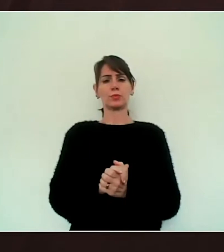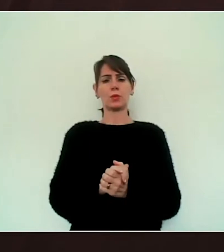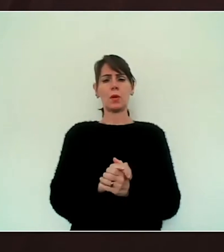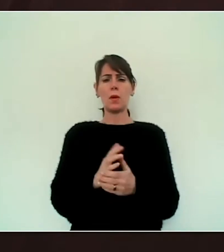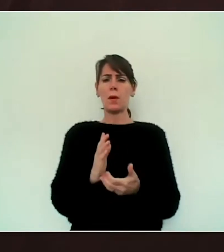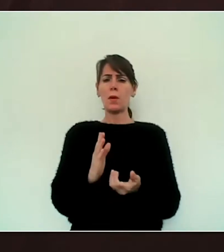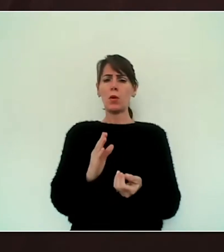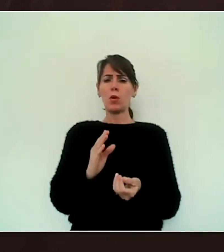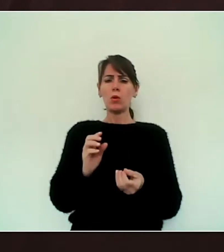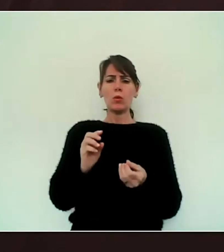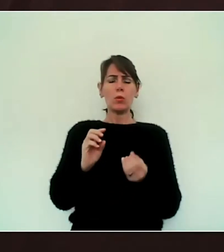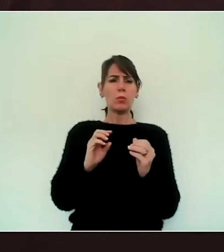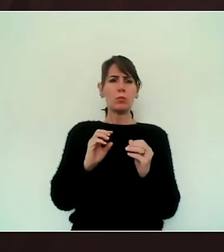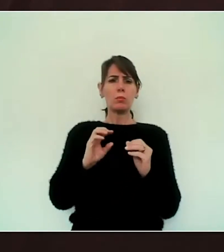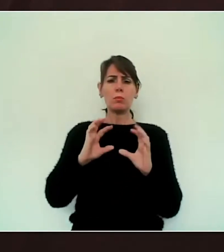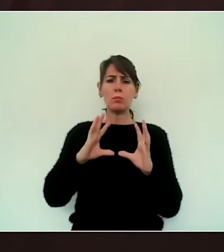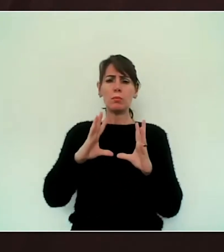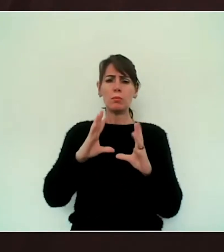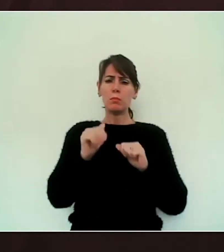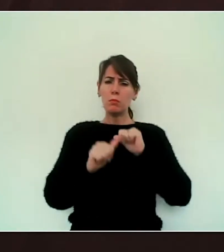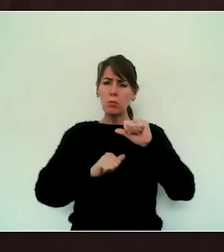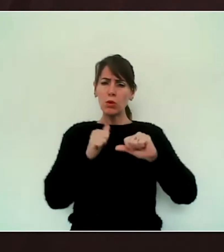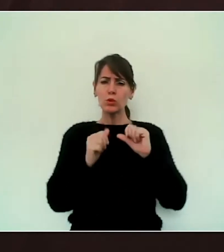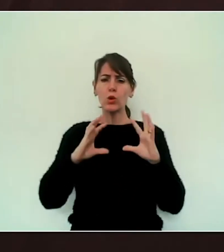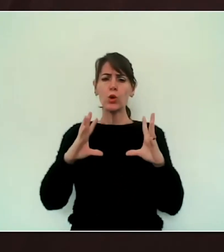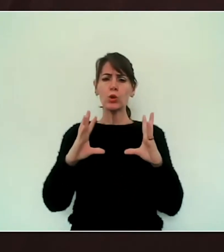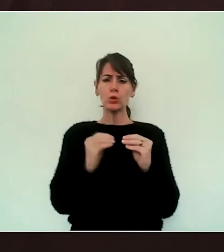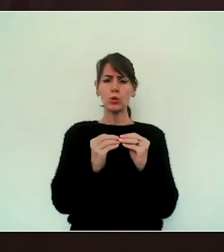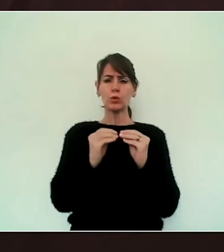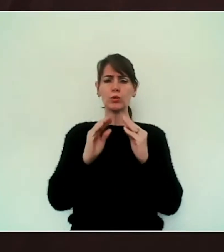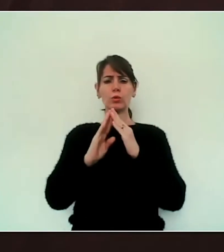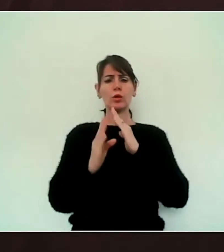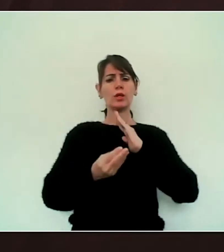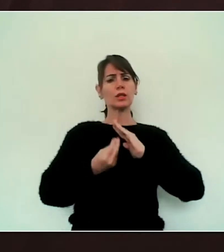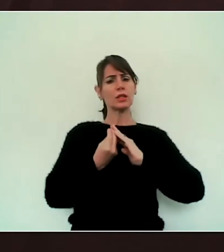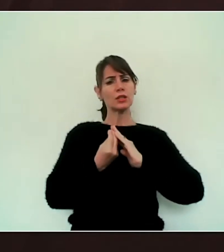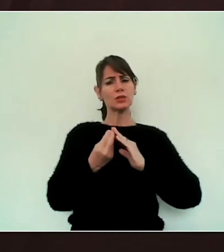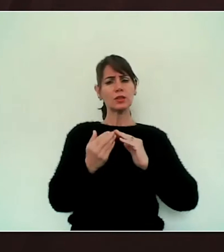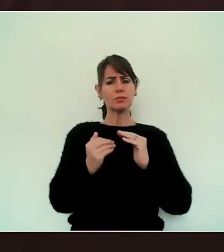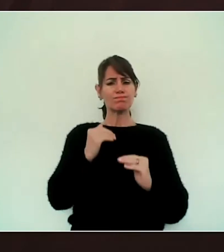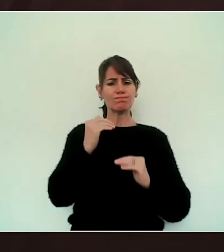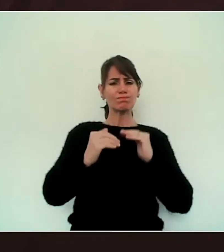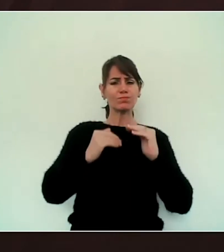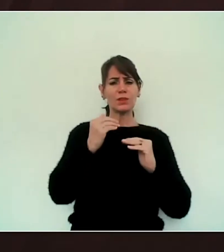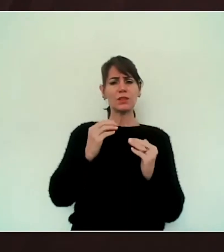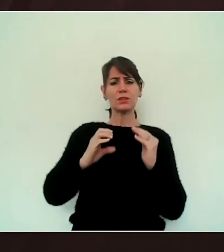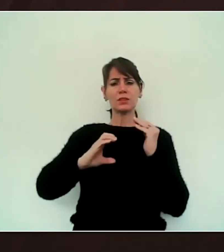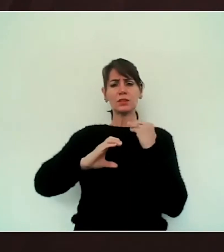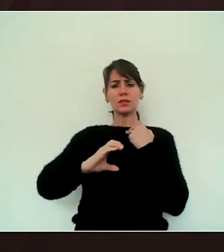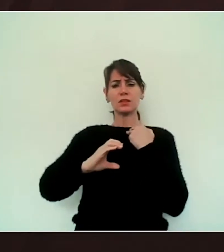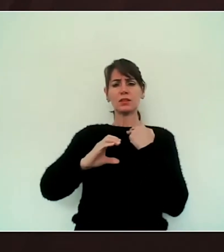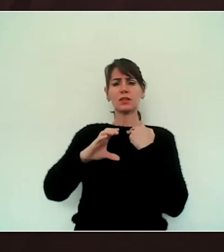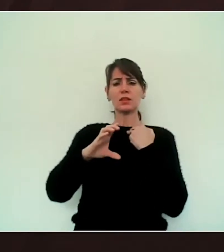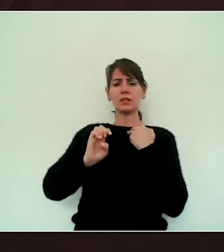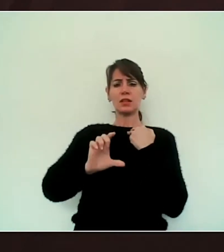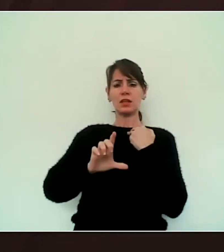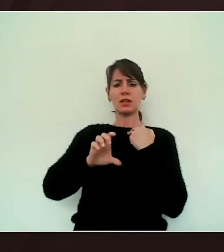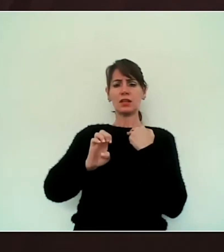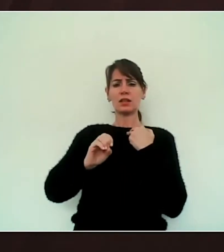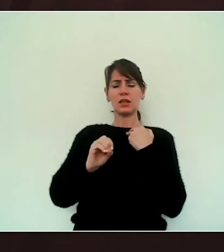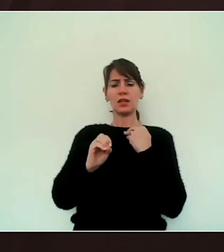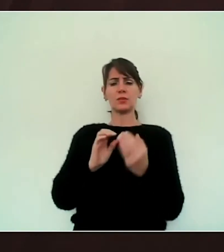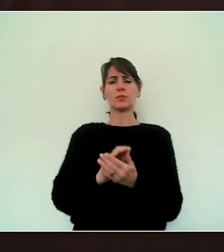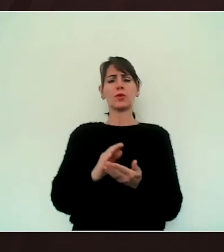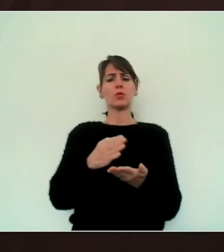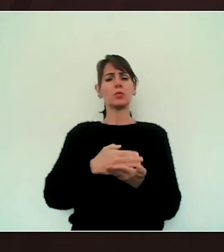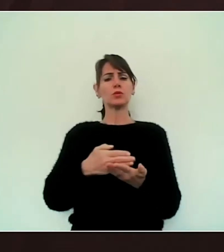e mexeu no caráter da igreja. O seu crescimento e organização foram graduais. Essas coisas não